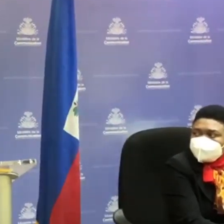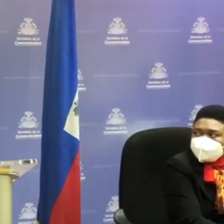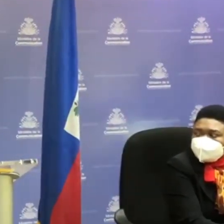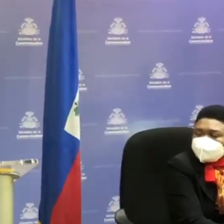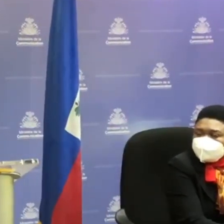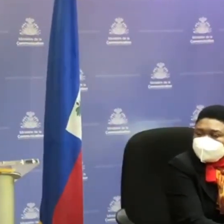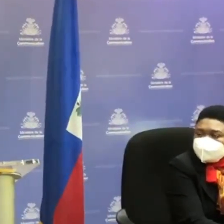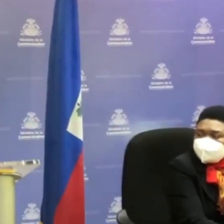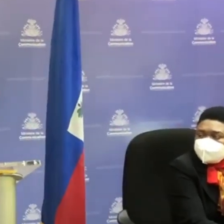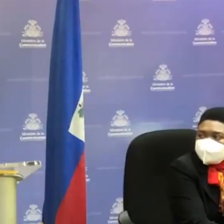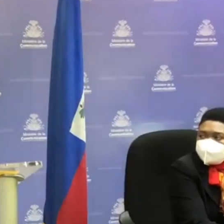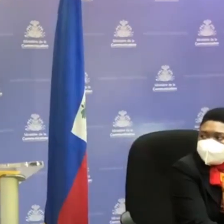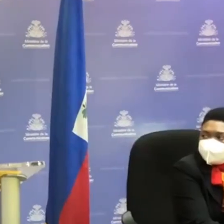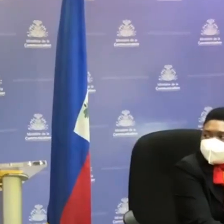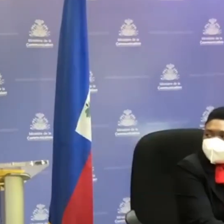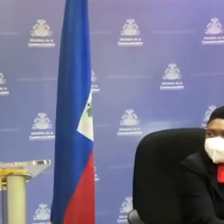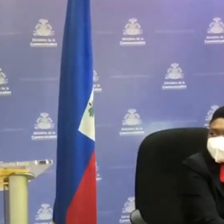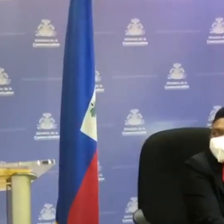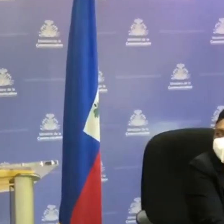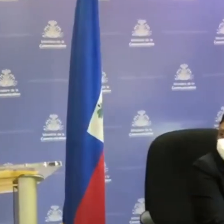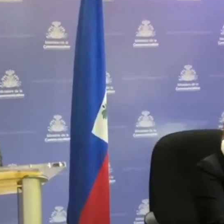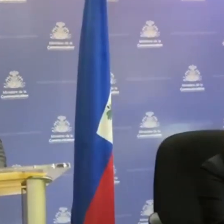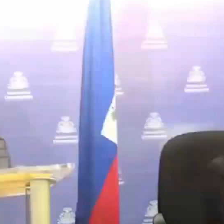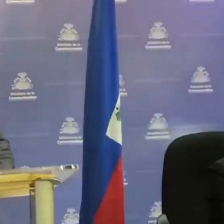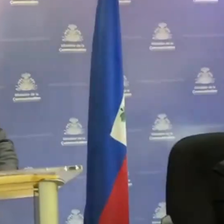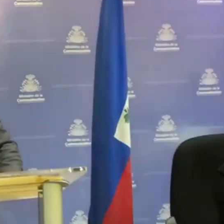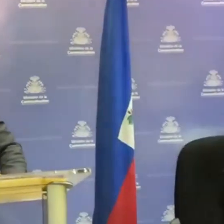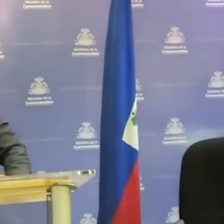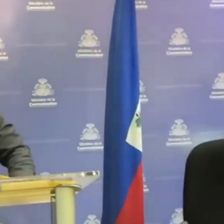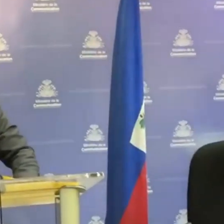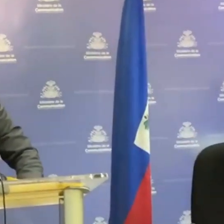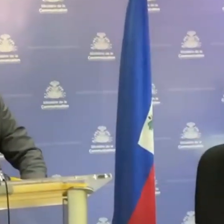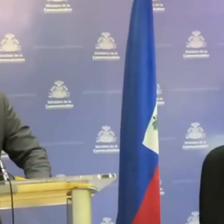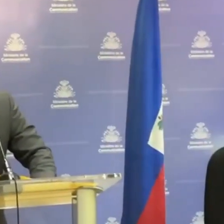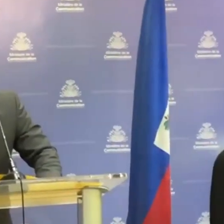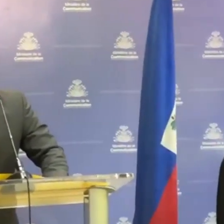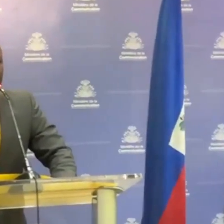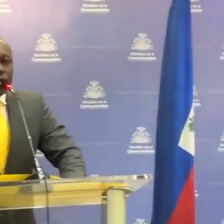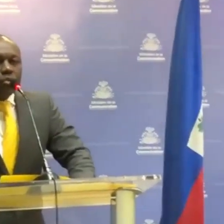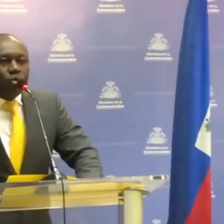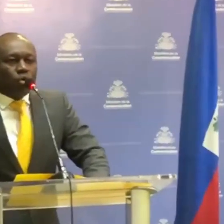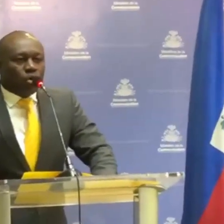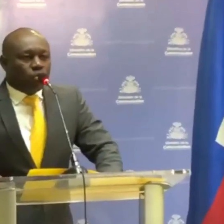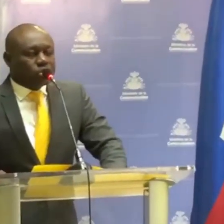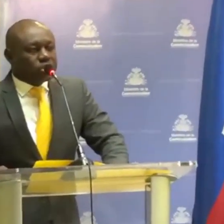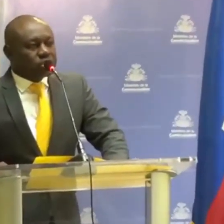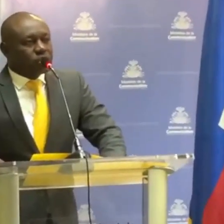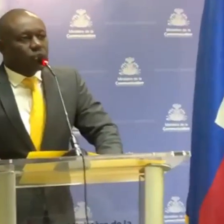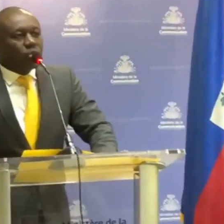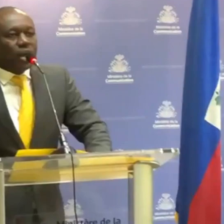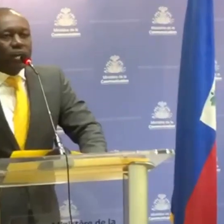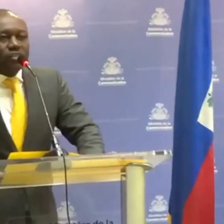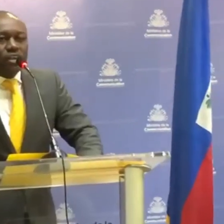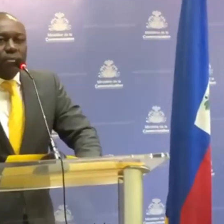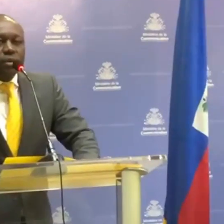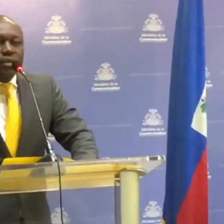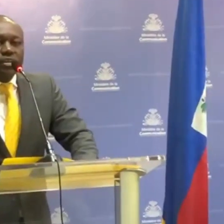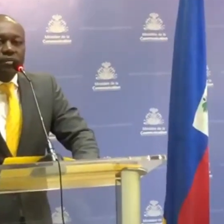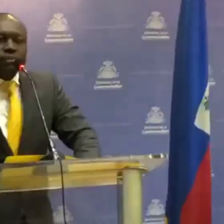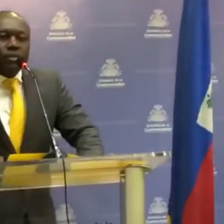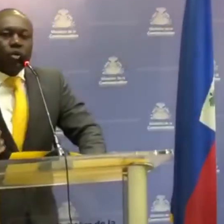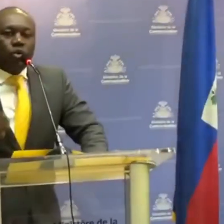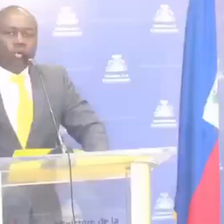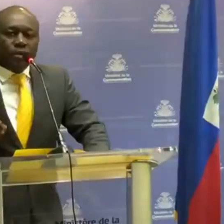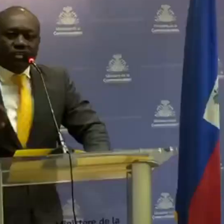pouvoir exécutif, là, mais tout chef gouvernement. Donc, nouveau constitution, c'est ça qui est comme gros, gros changement, gros garantie qui